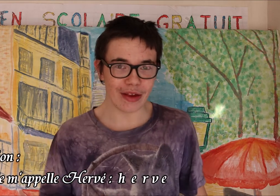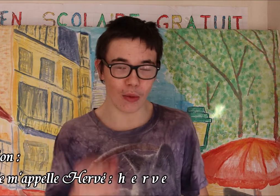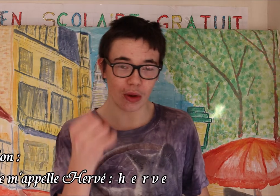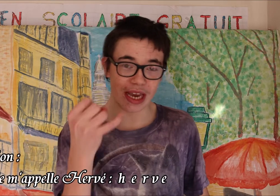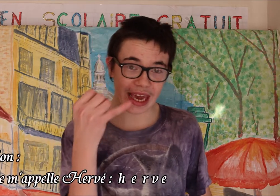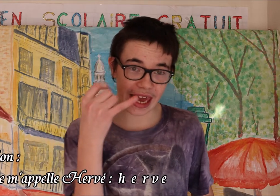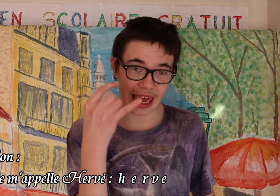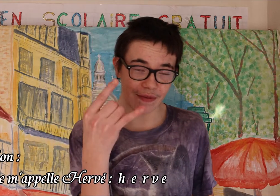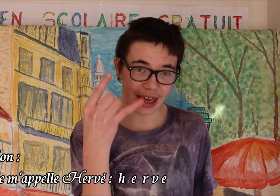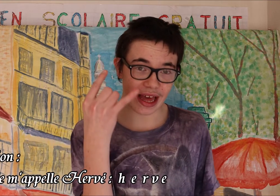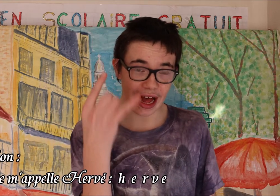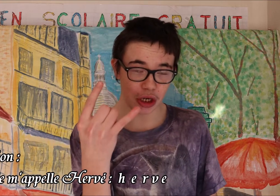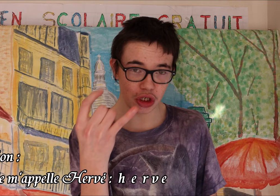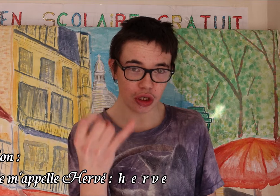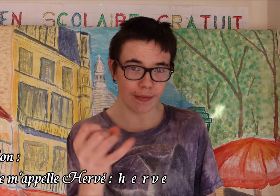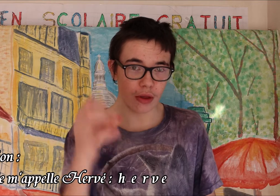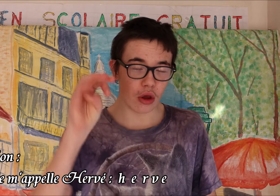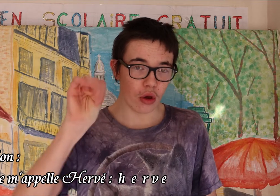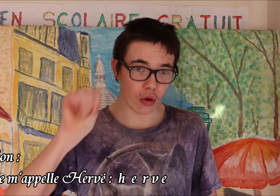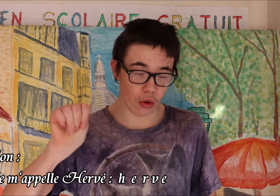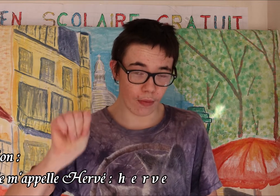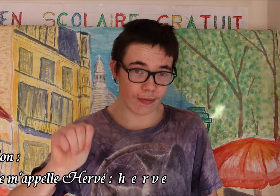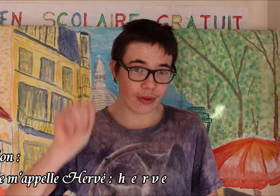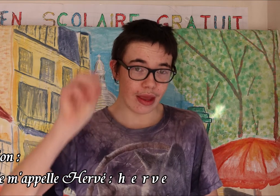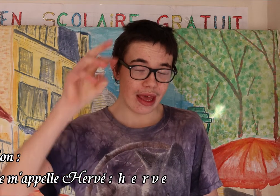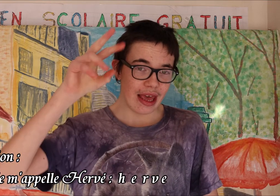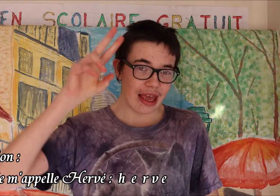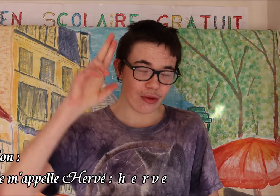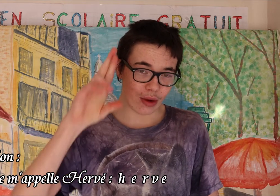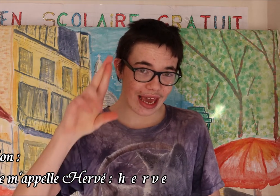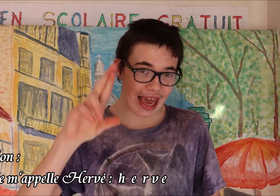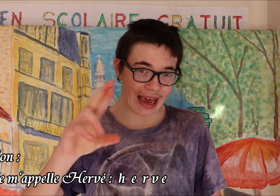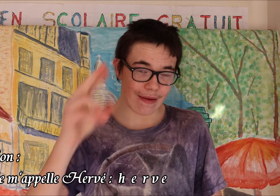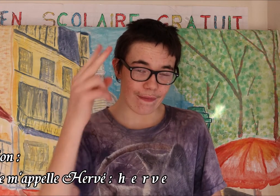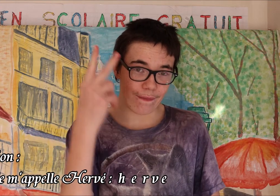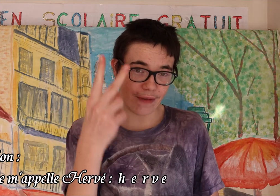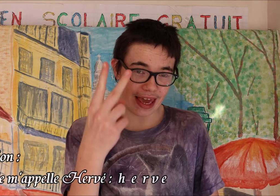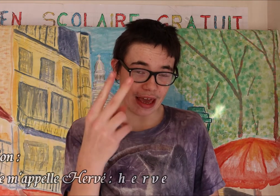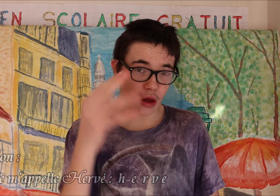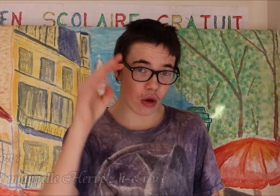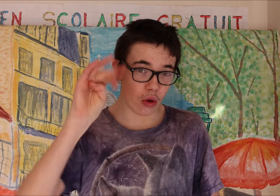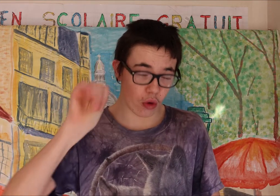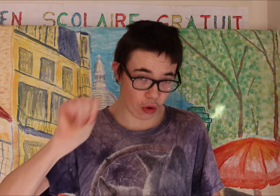Donc, R-V-H-E. Donc, R-V-E.